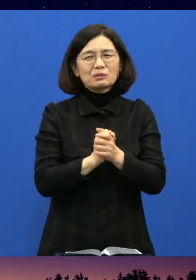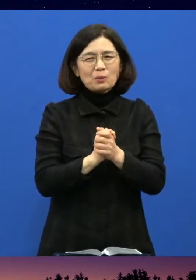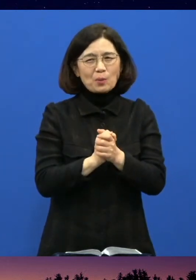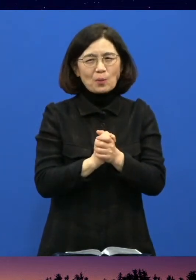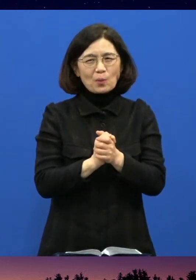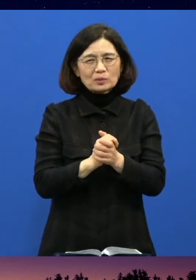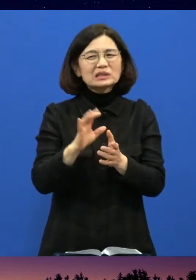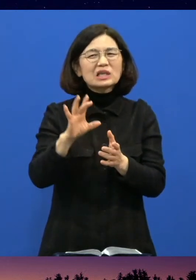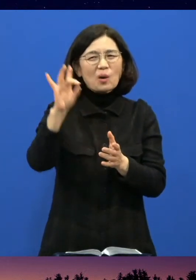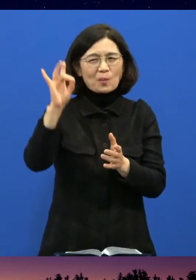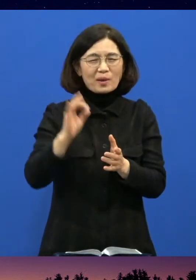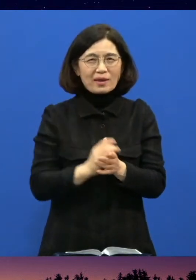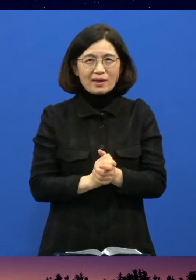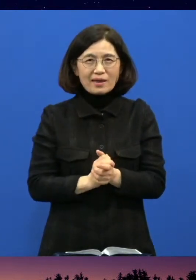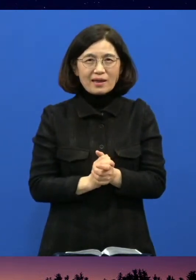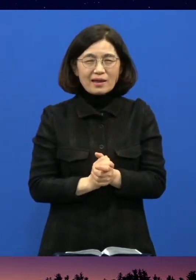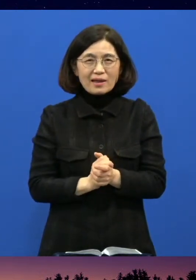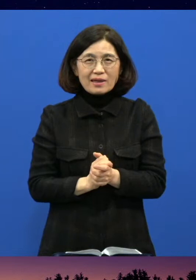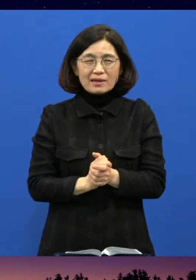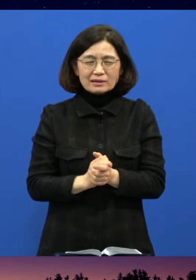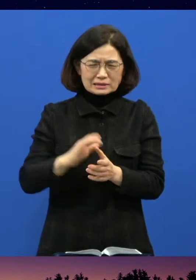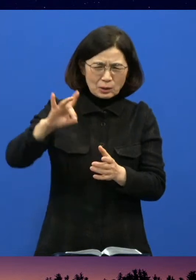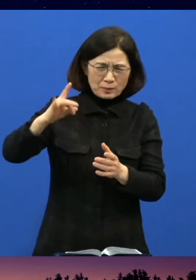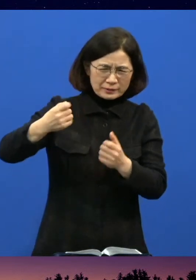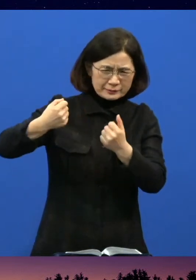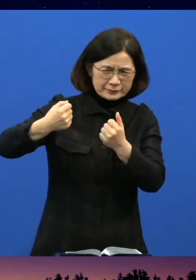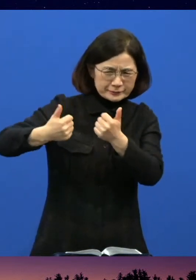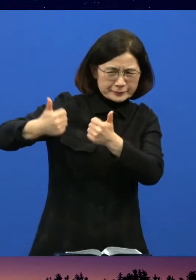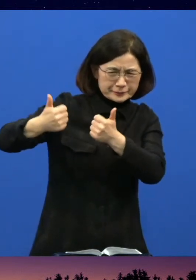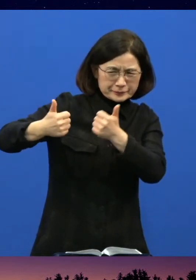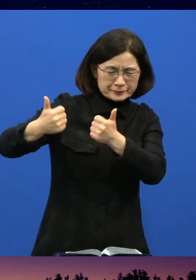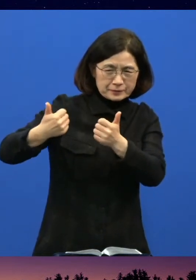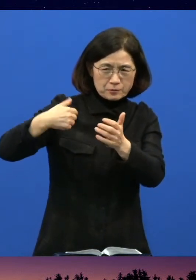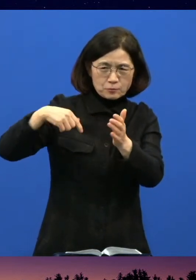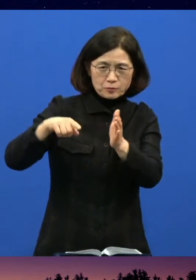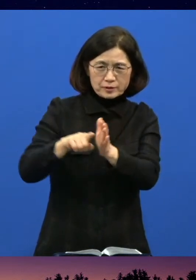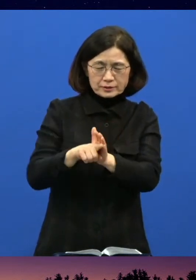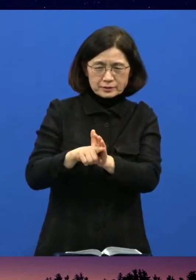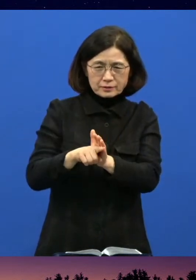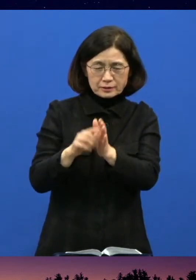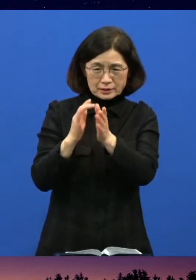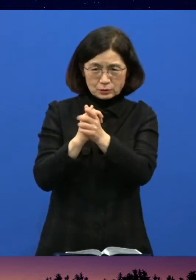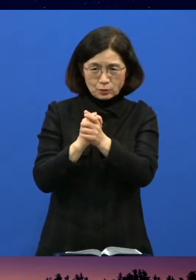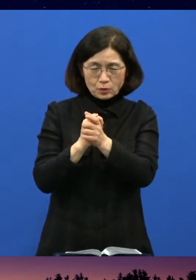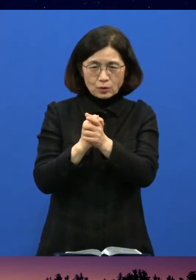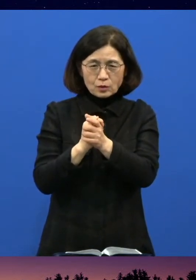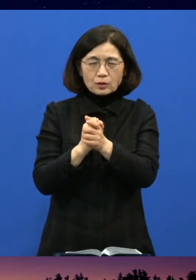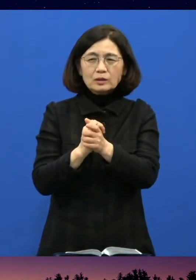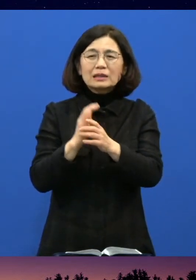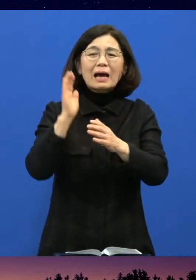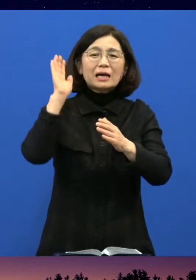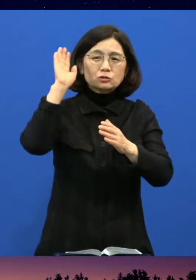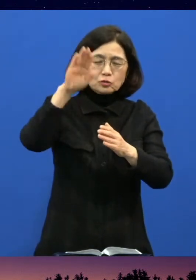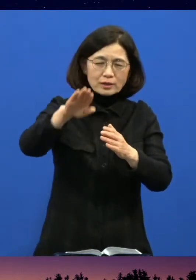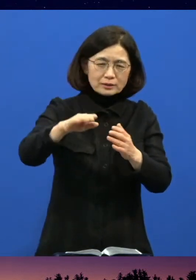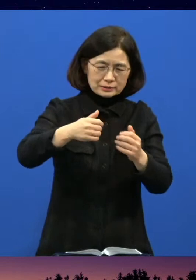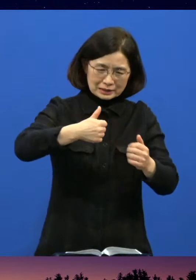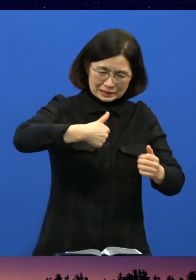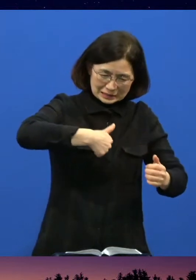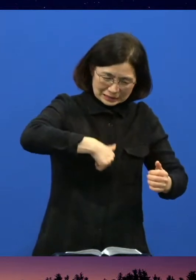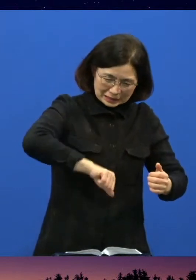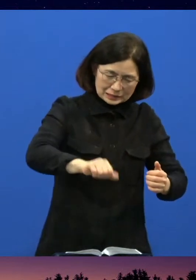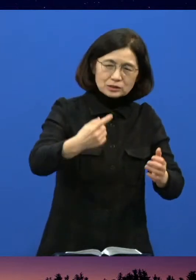그래서 그녀와의 경쟁에서 시작해서 기도가 됐고, 나중에는 자식을 위하여 기도하지만 당장의